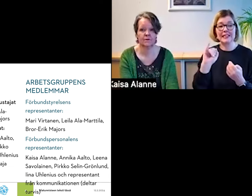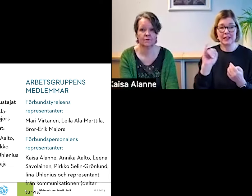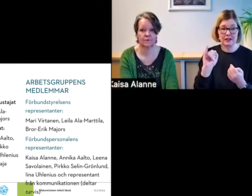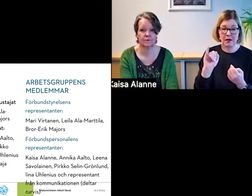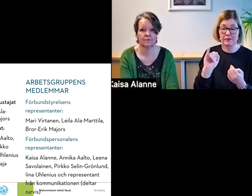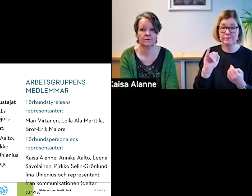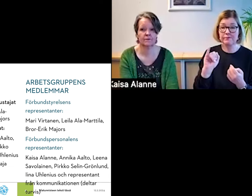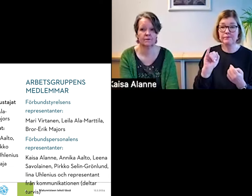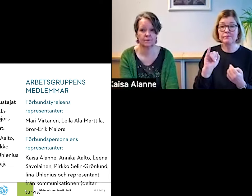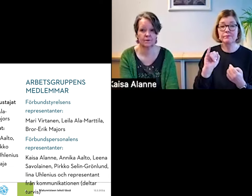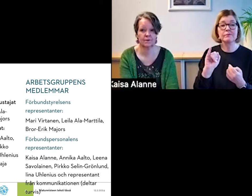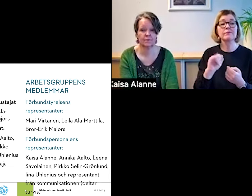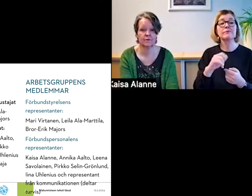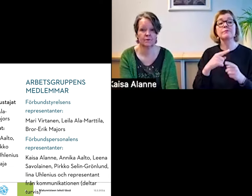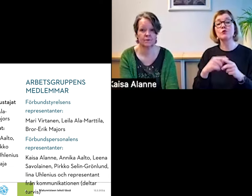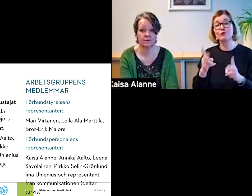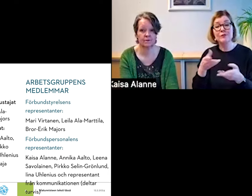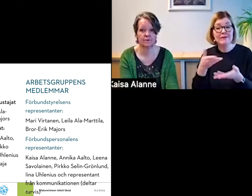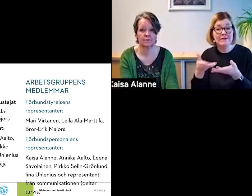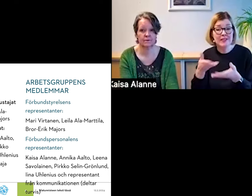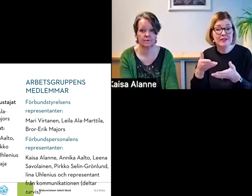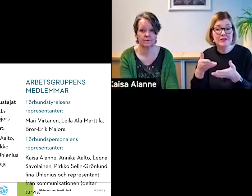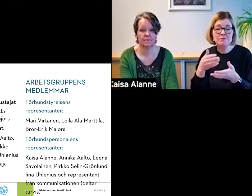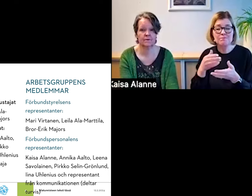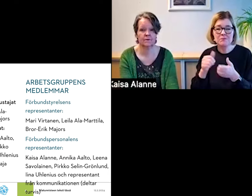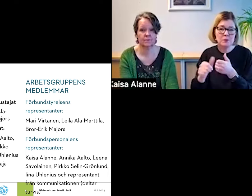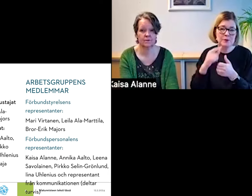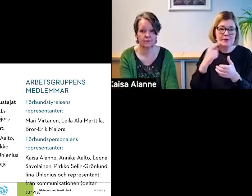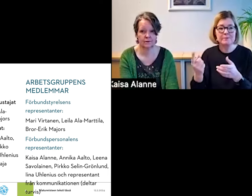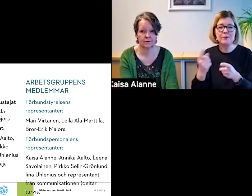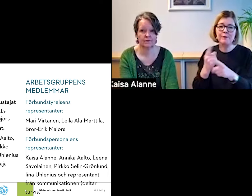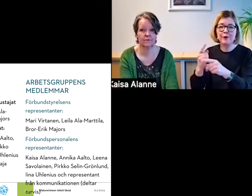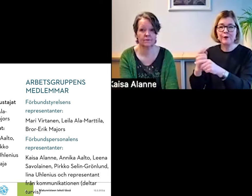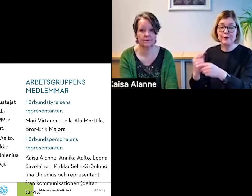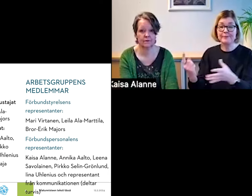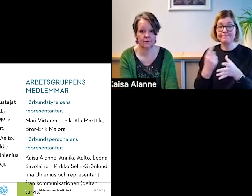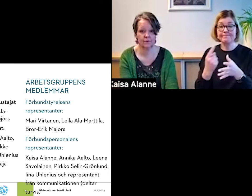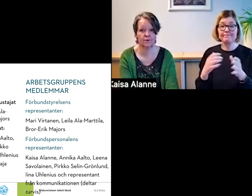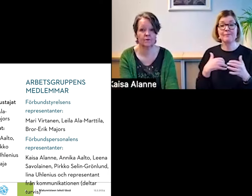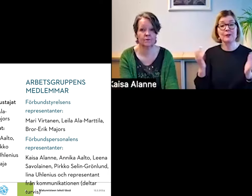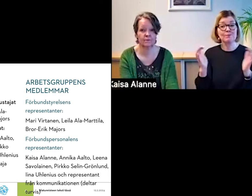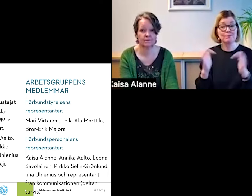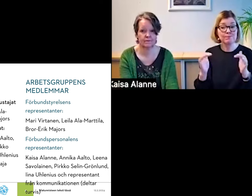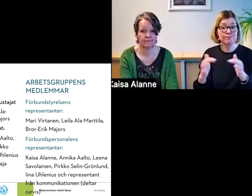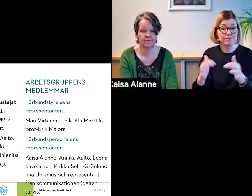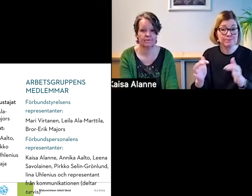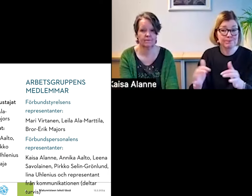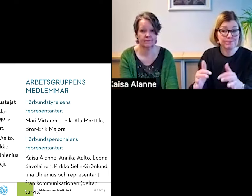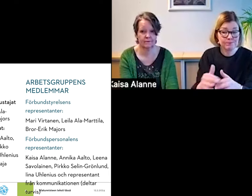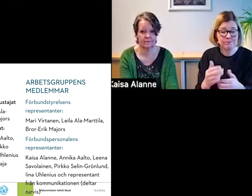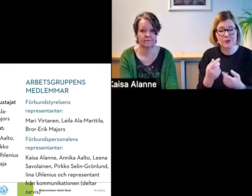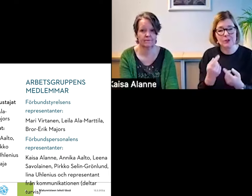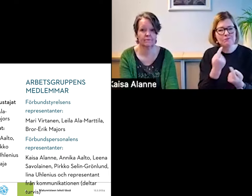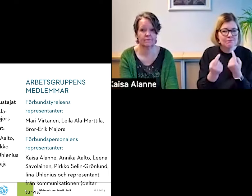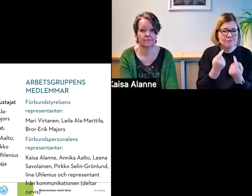Annika, Iina Ulenius ja myöskin viestinnästä työntekijöitä sitten aina vuorotellen